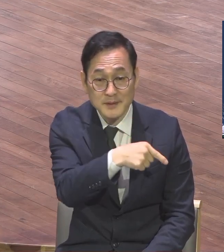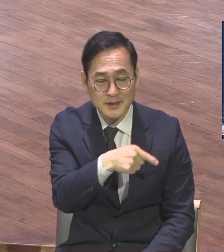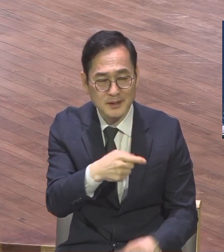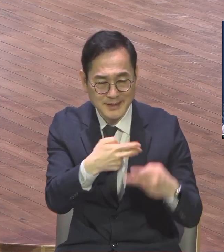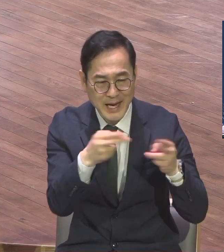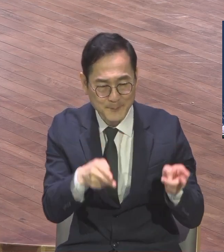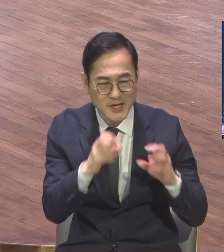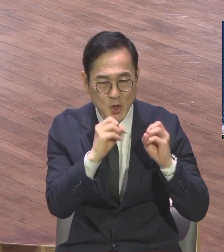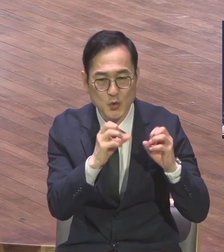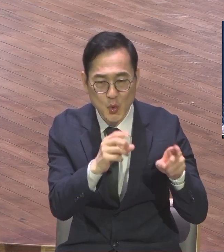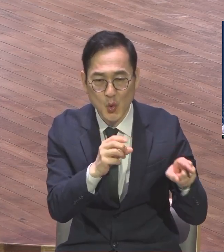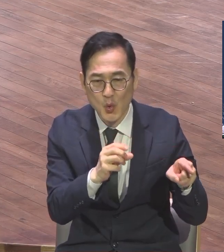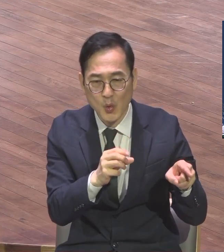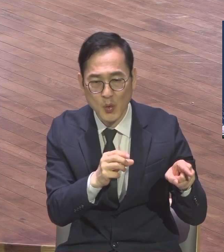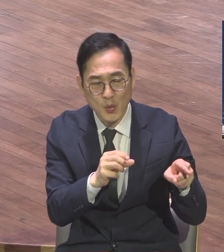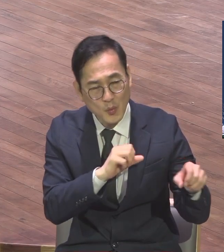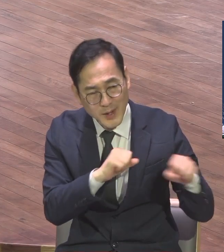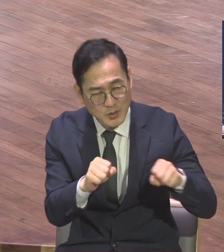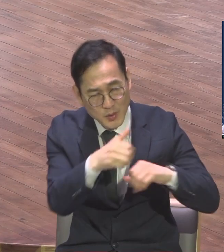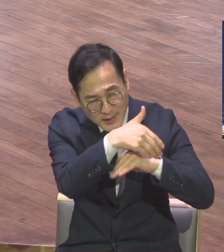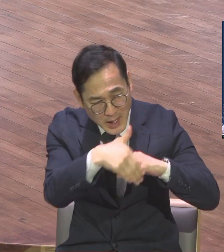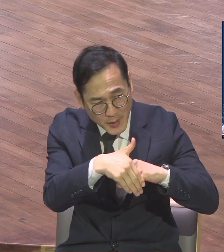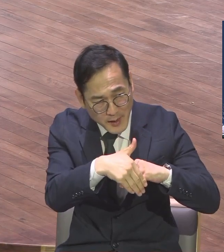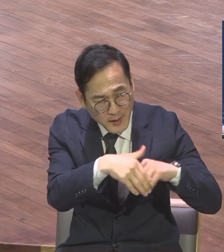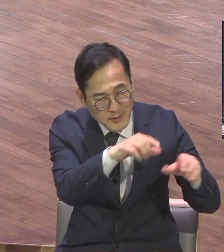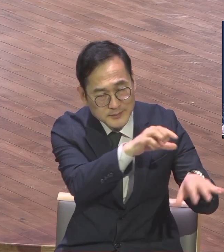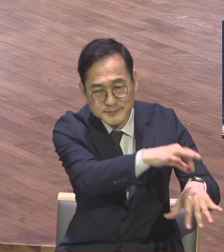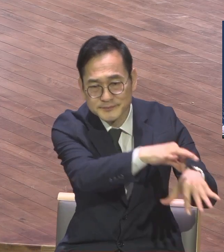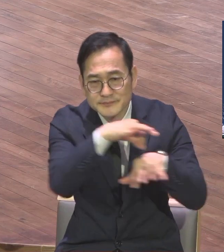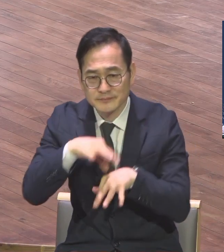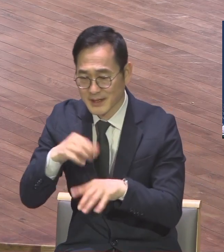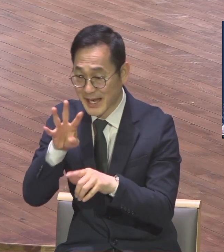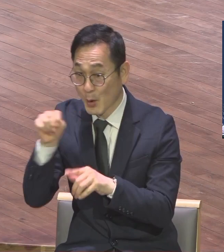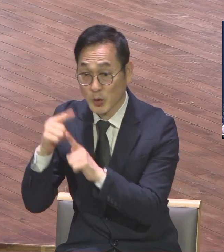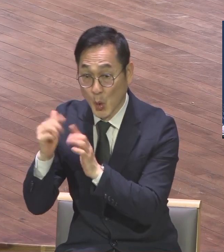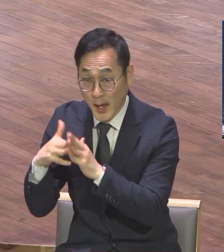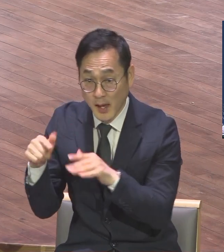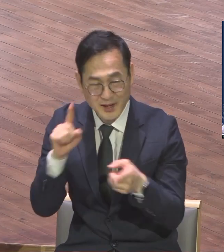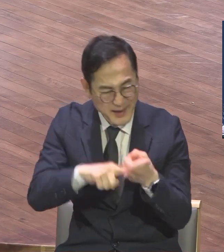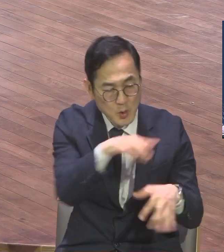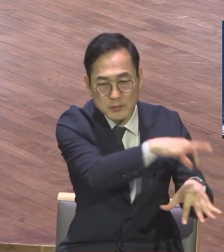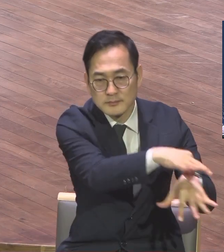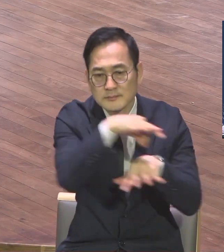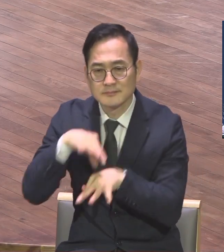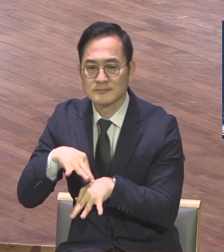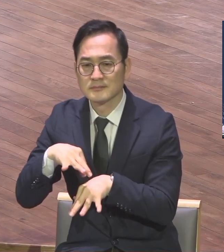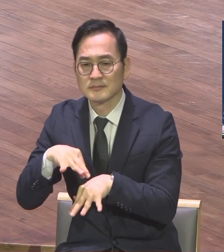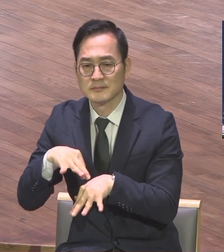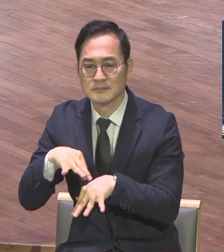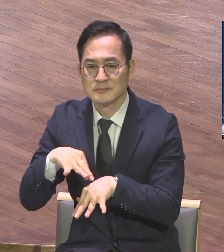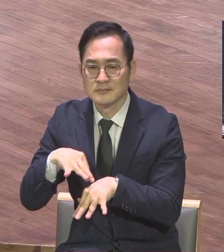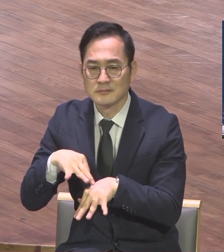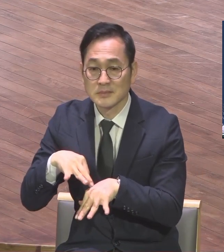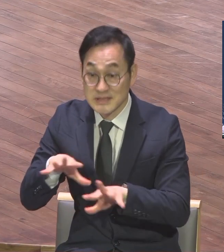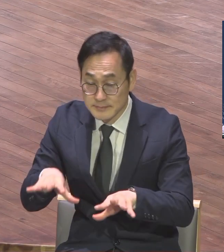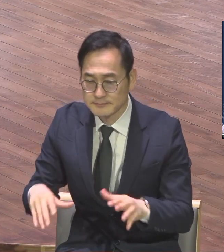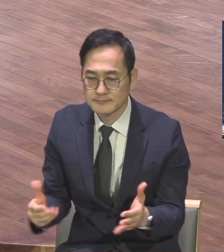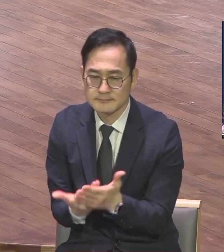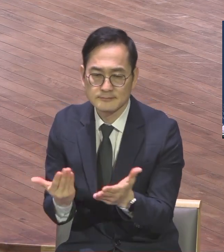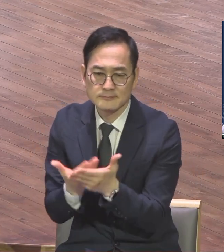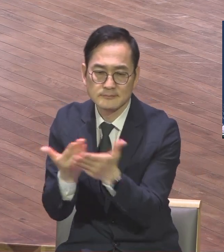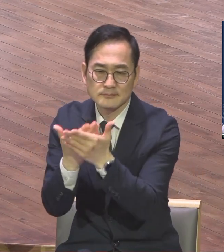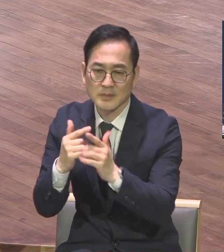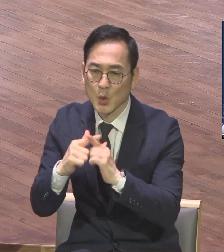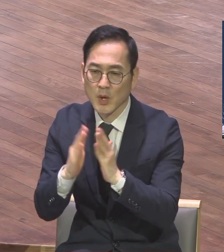전도운동과 전도전략을 자신이 섬기는 애원교회에 적용 발전시켜서 오늘의